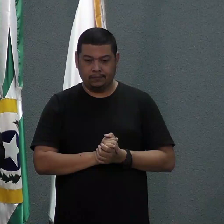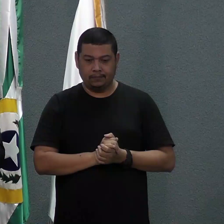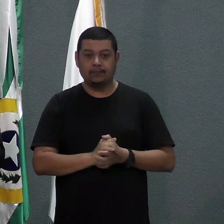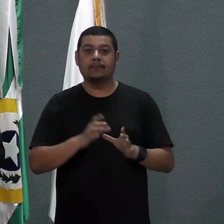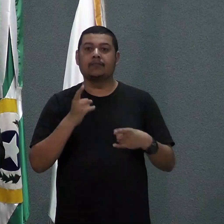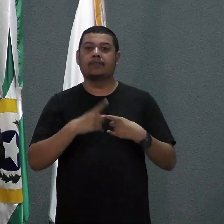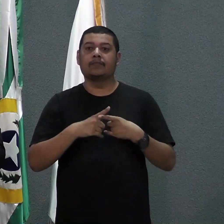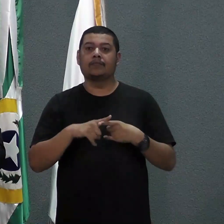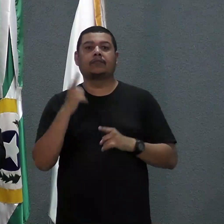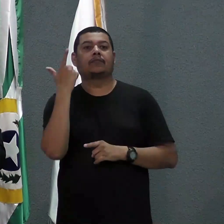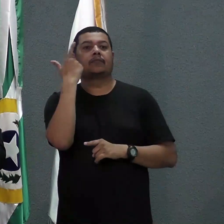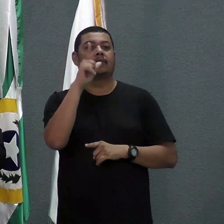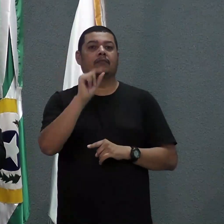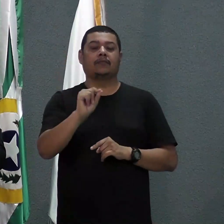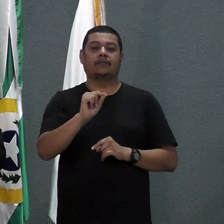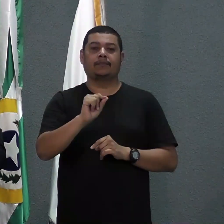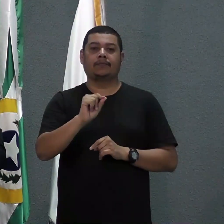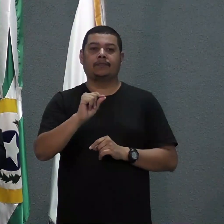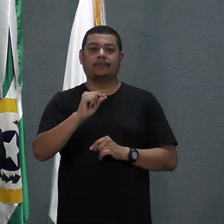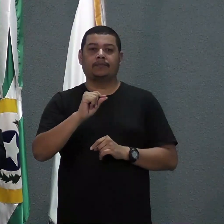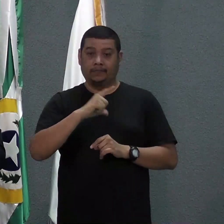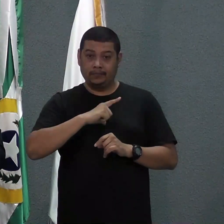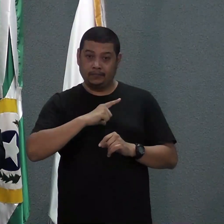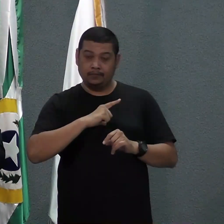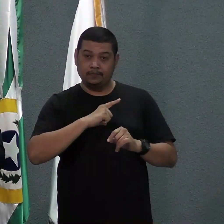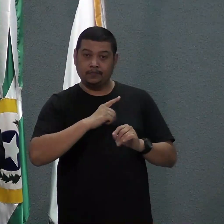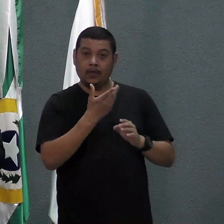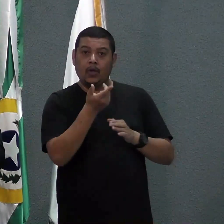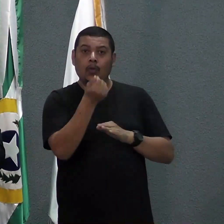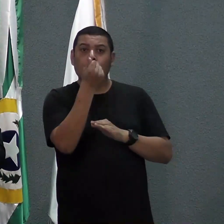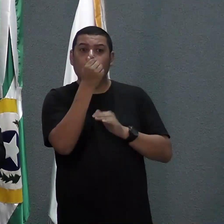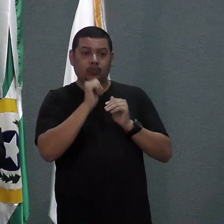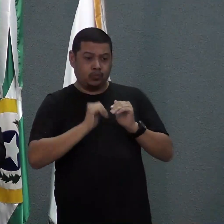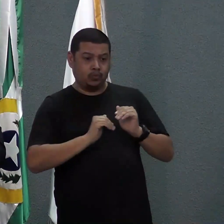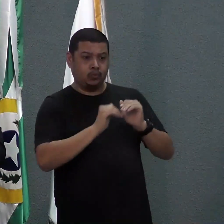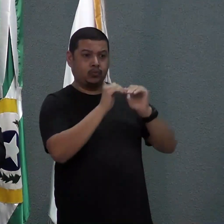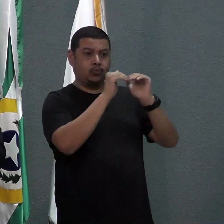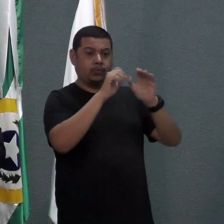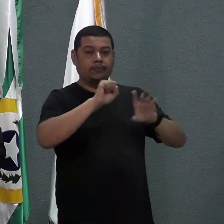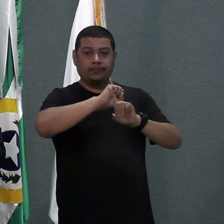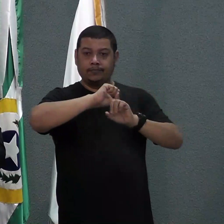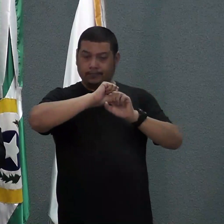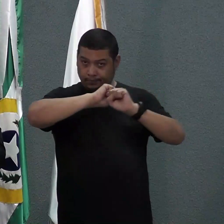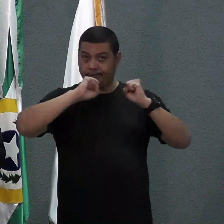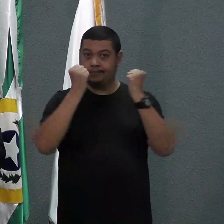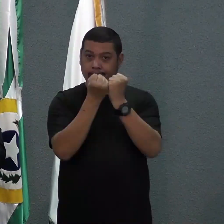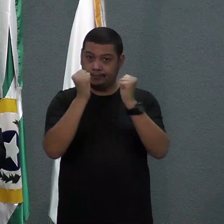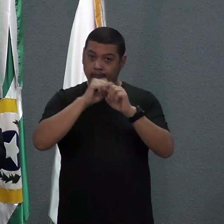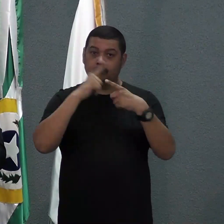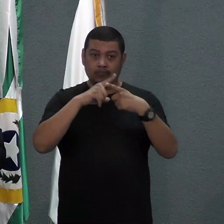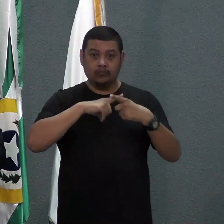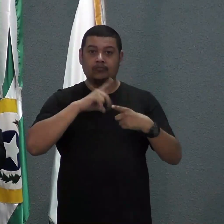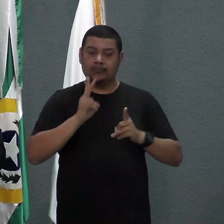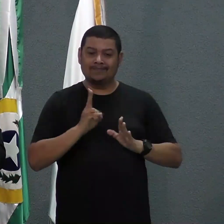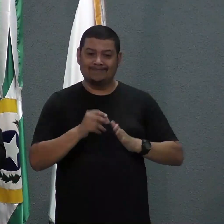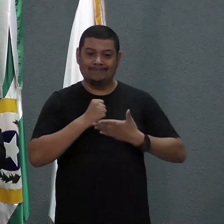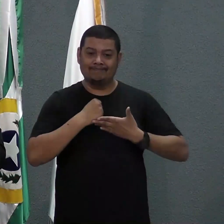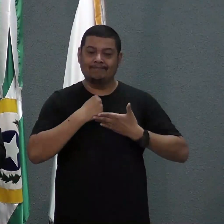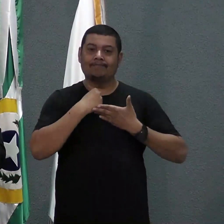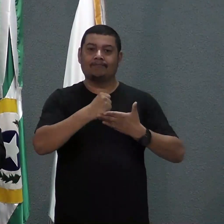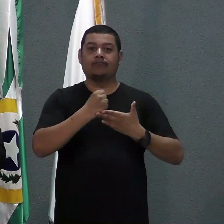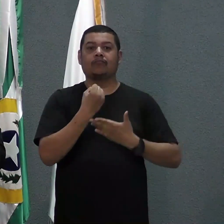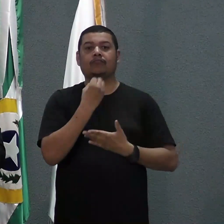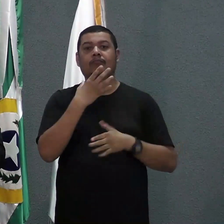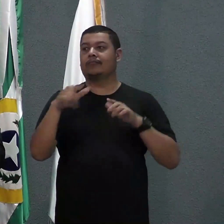para que consigamos, né, arrecadar fundos para essa associação, para que venha continuando prestando esse trabalho